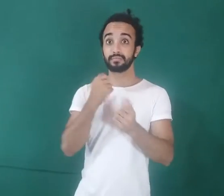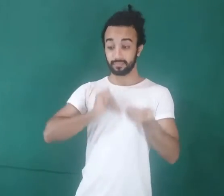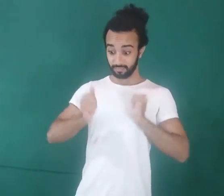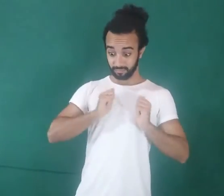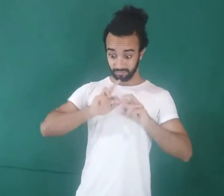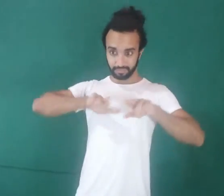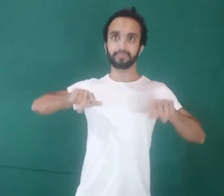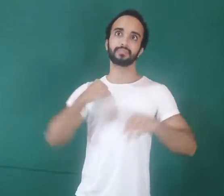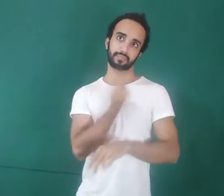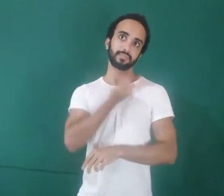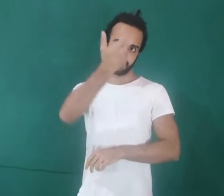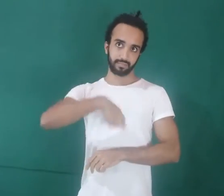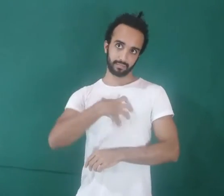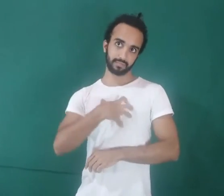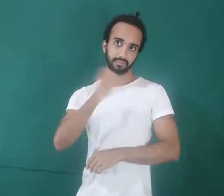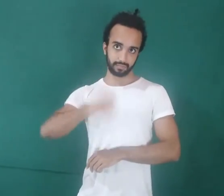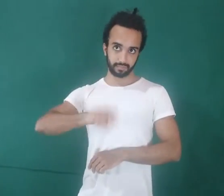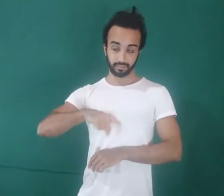que uma geração era estabelecida a partir de